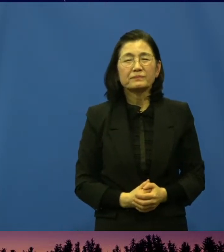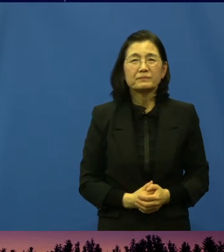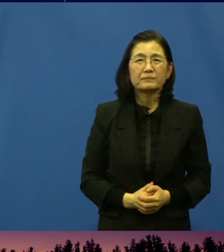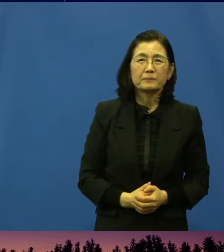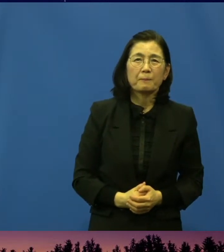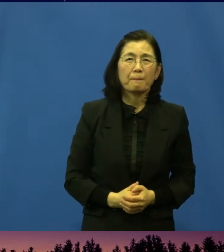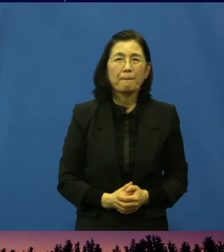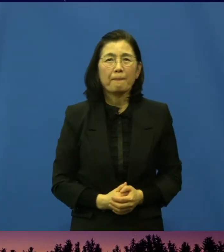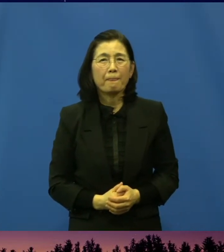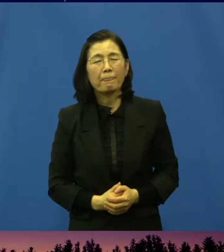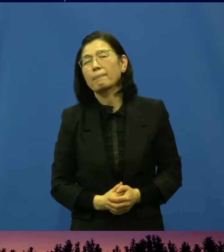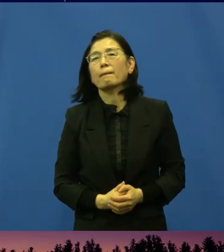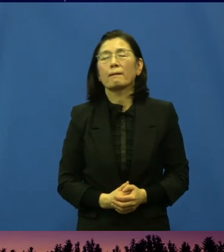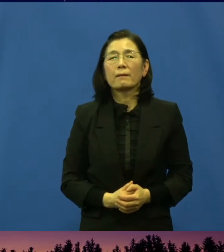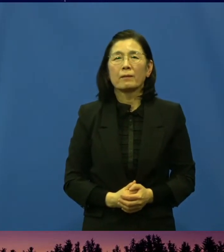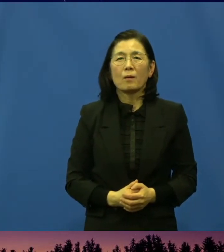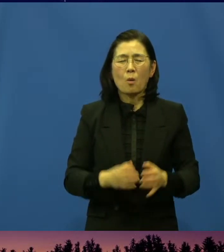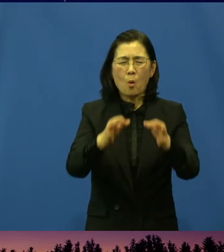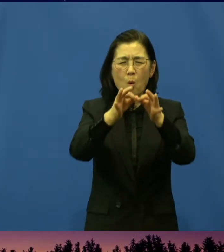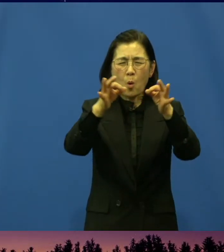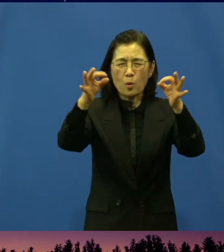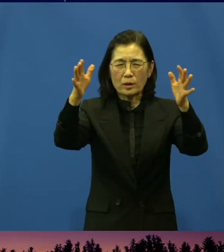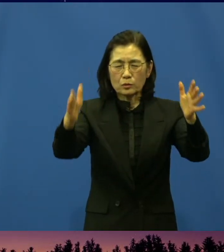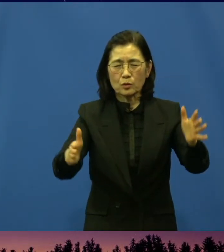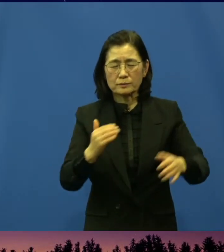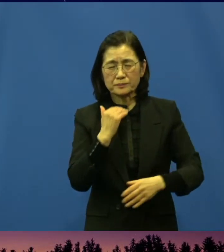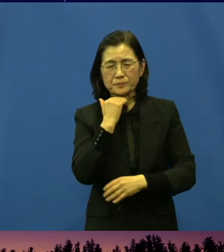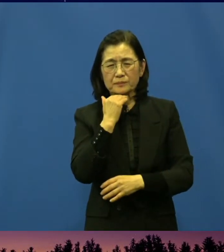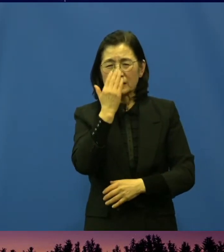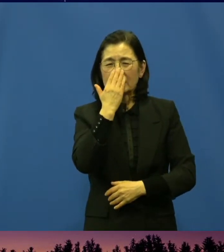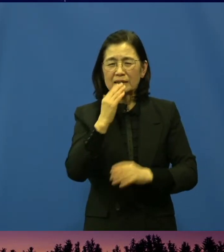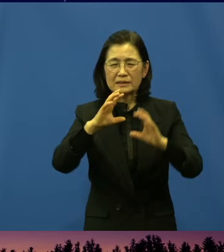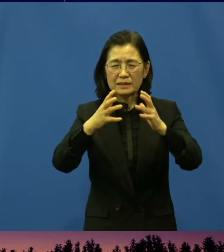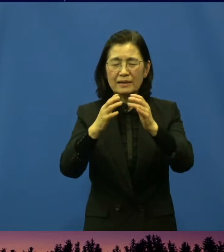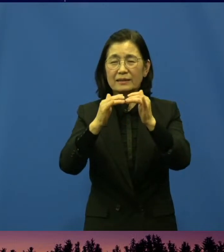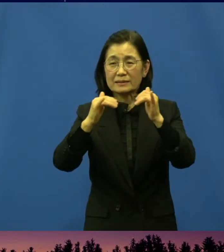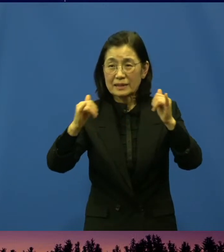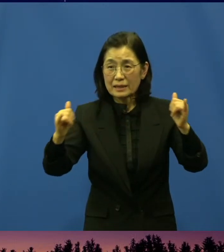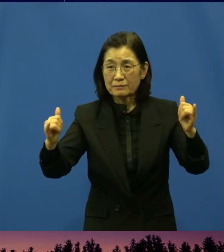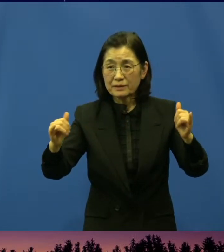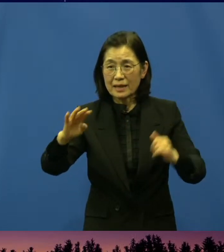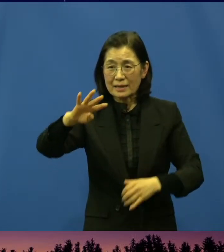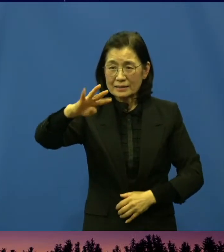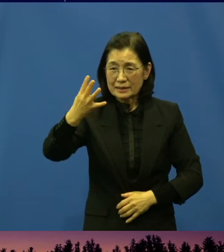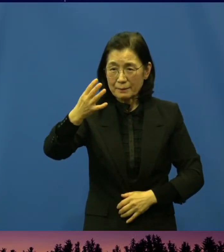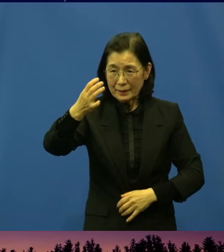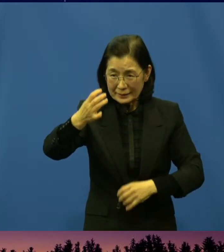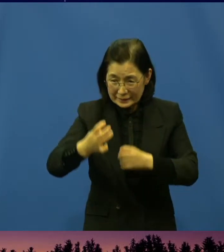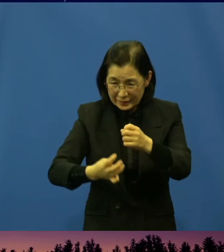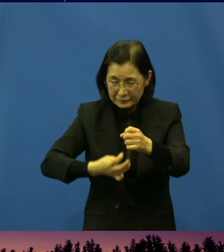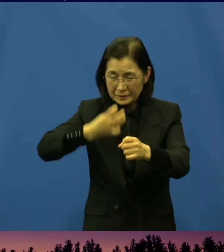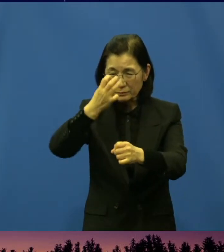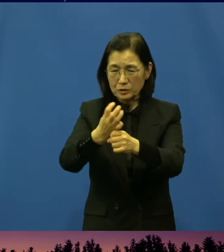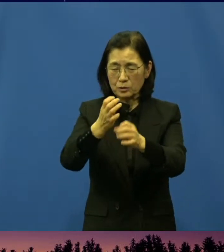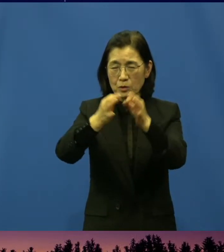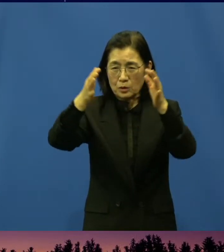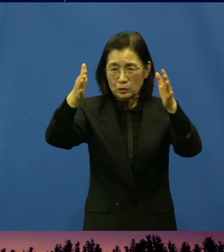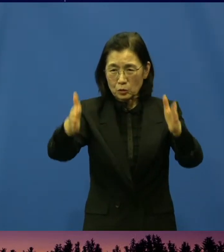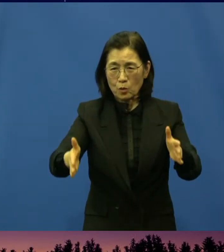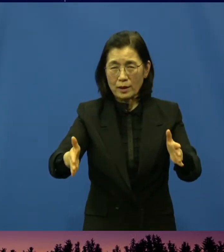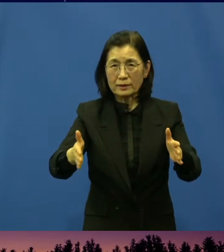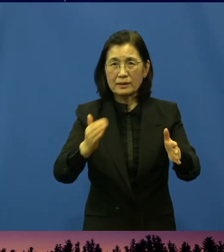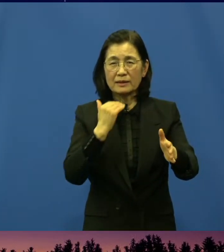오랫동안 이루어지지 않을 것처럼, 그죠? 이스라엘 백성들도 수백 년 동안, 430년 동안 그냥 역사 속에 히브리